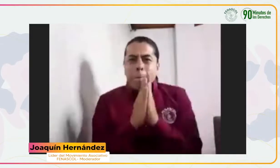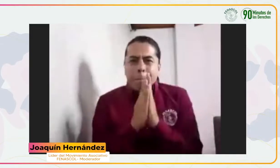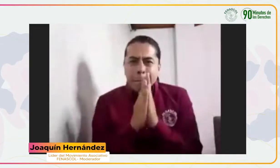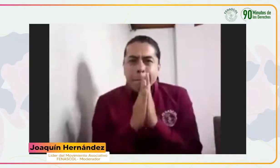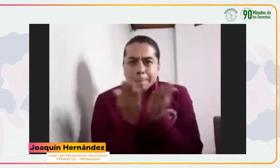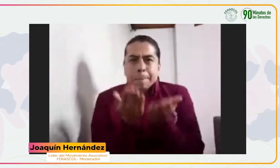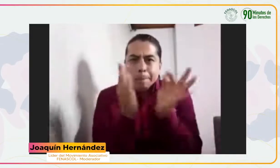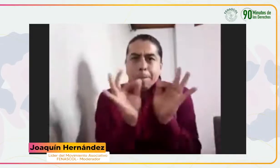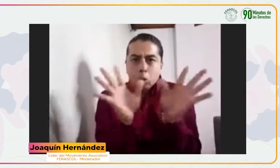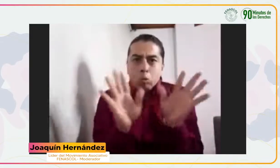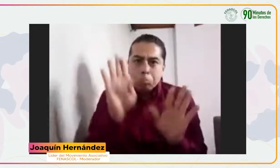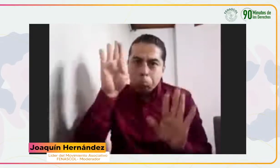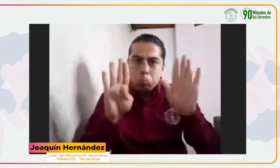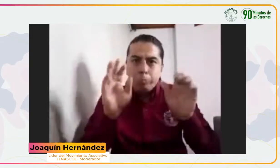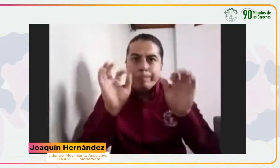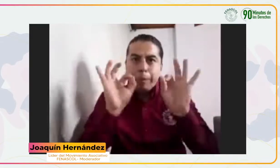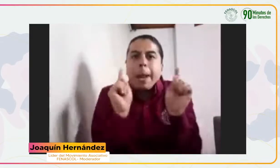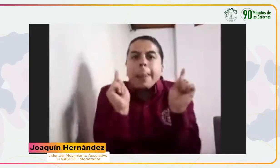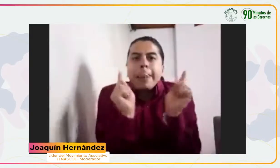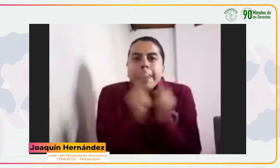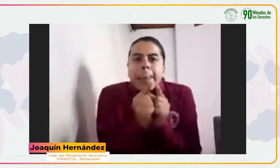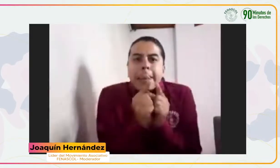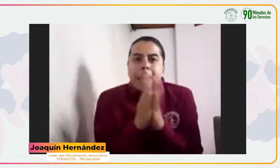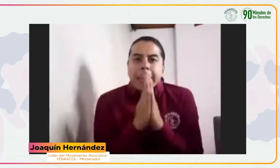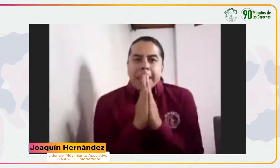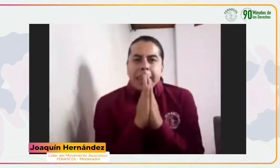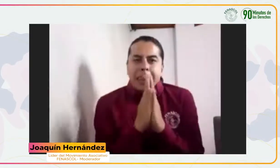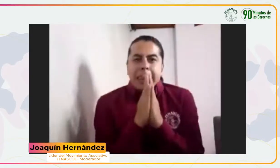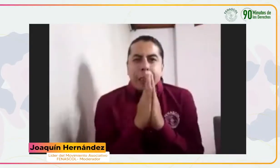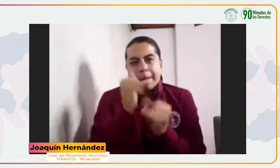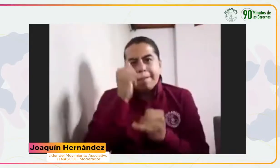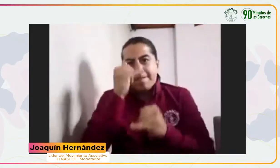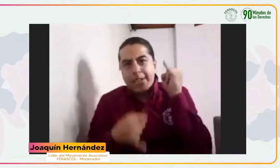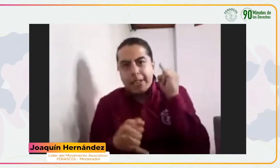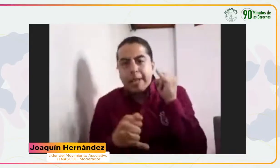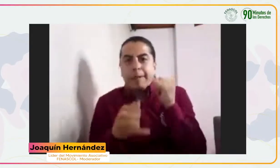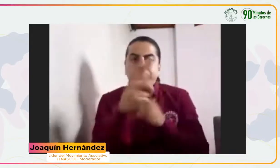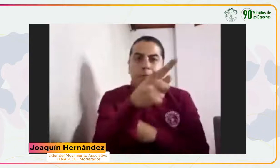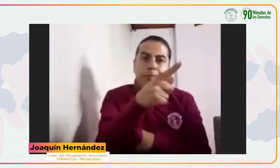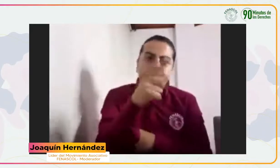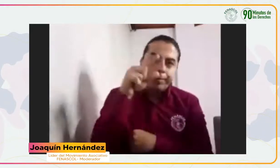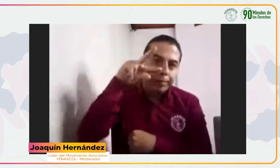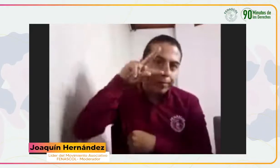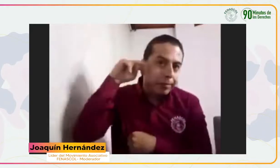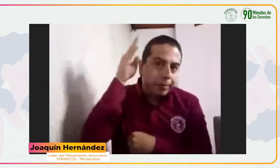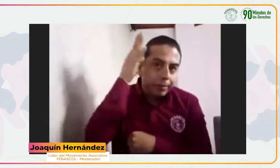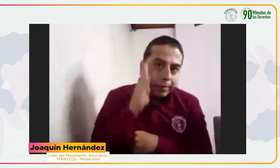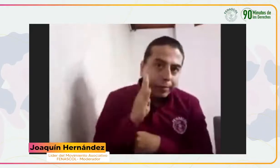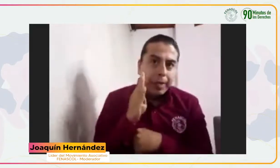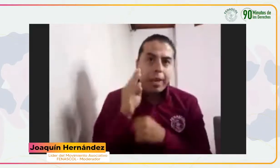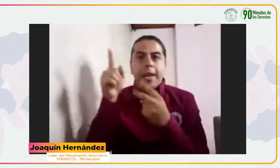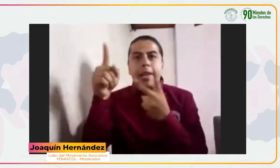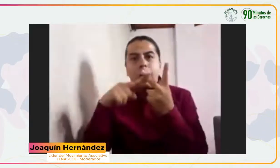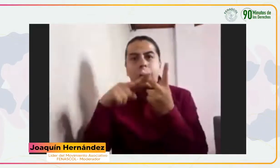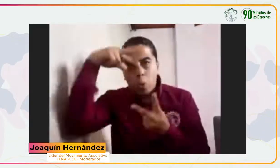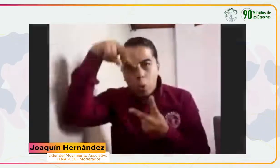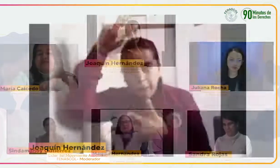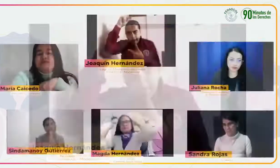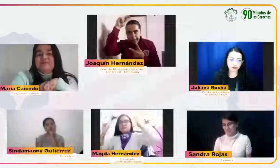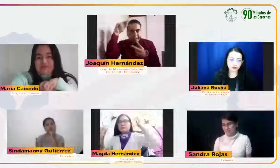bien, bien recibidos a las mejoras que requiere hacer FENASCOL. Para cerrar, vamos entonces con las últimas intervenciones, vamos